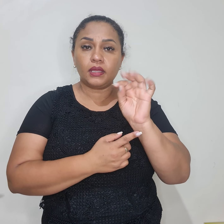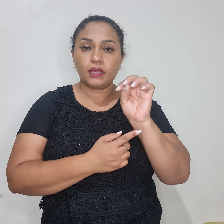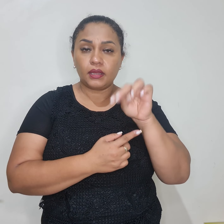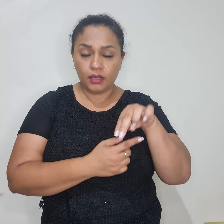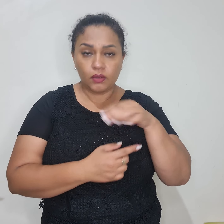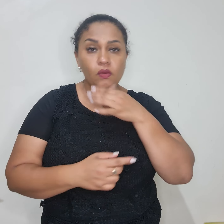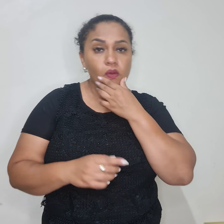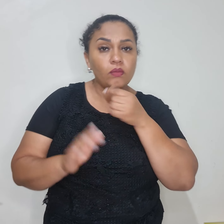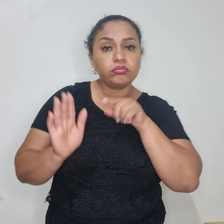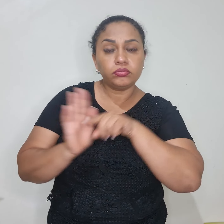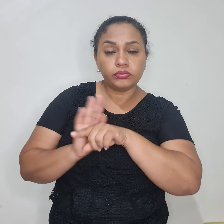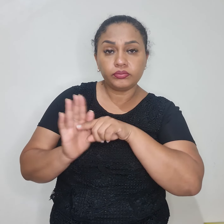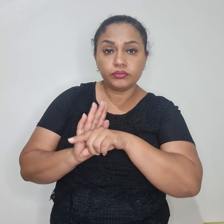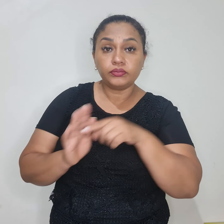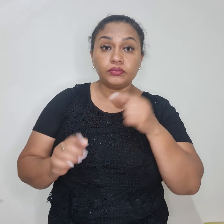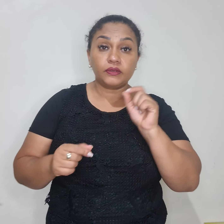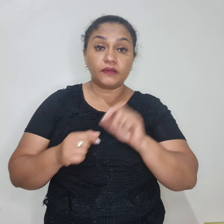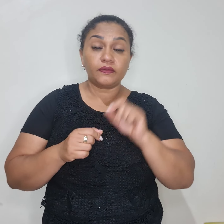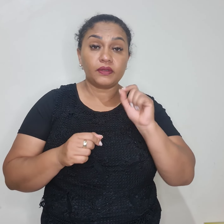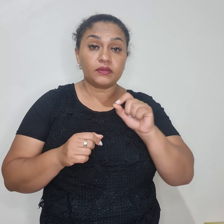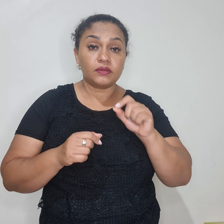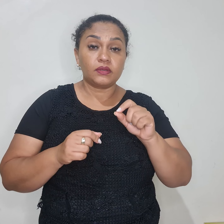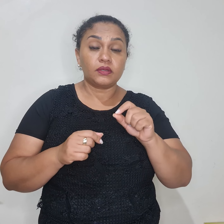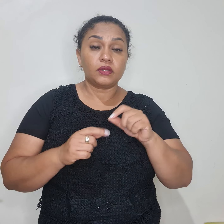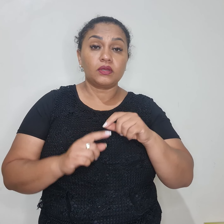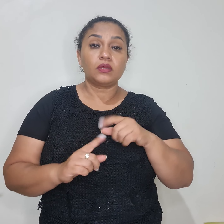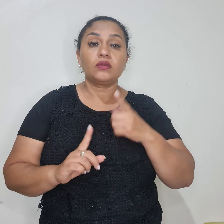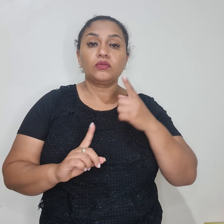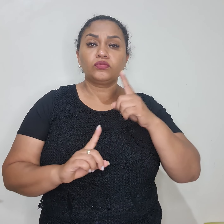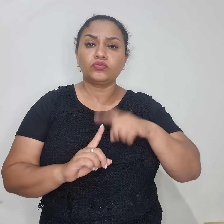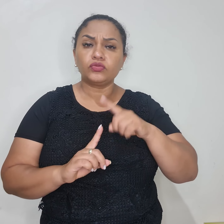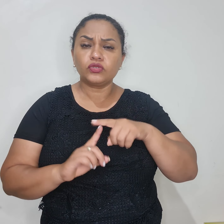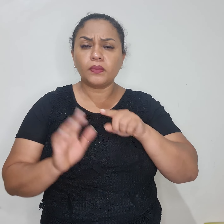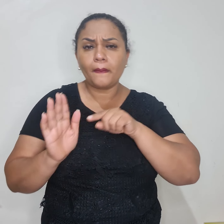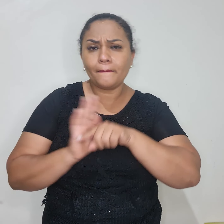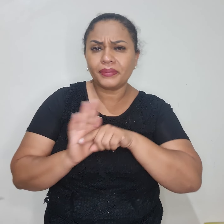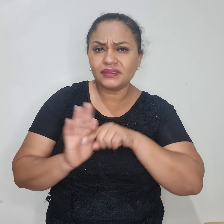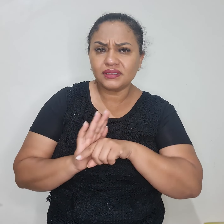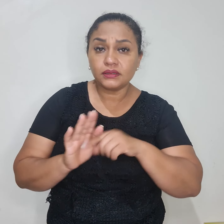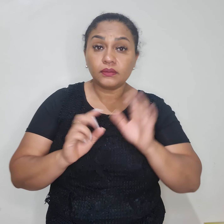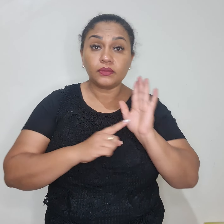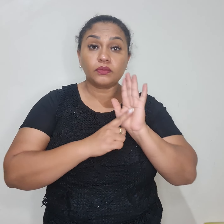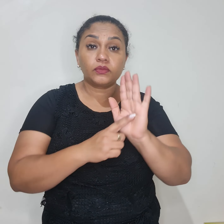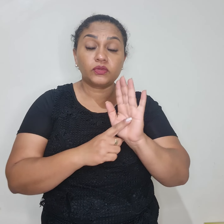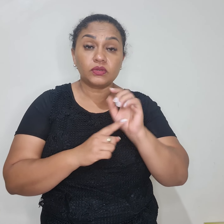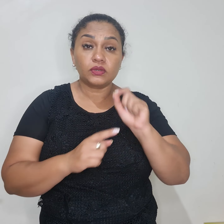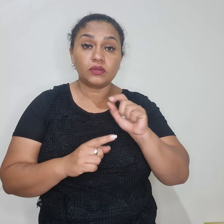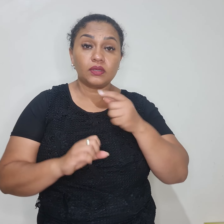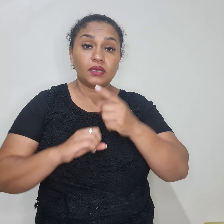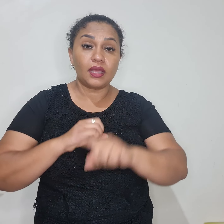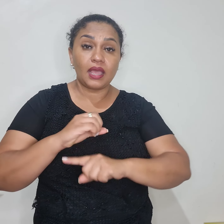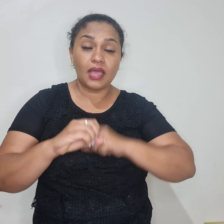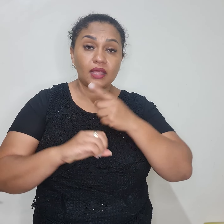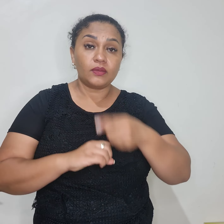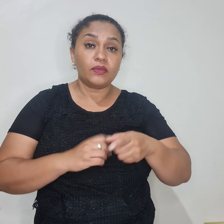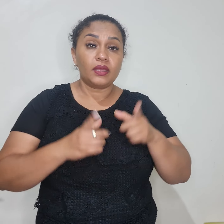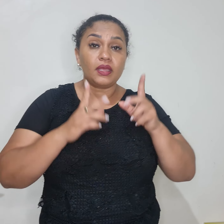que caracterizou o átomo como sendo uma esfera maciça e indivisível. Pensa numa bola de sinuca. Esse